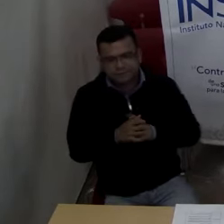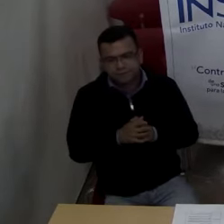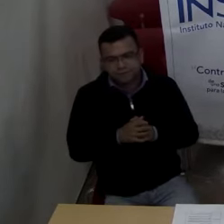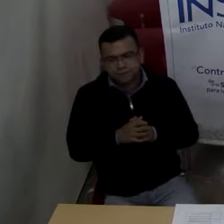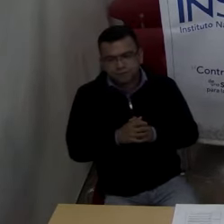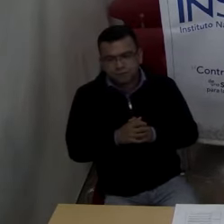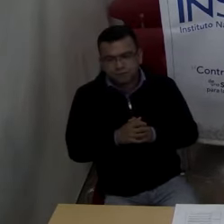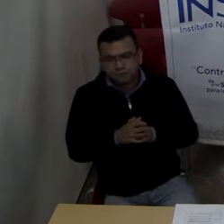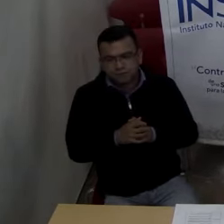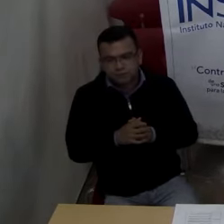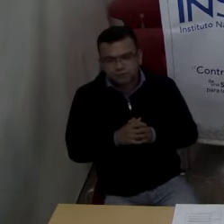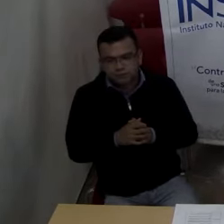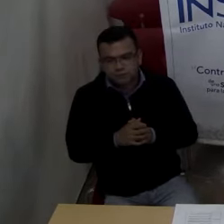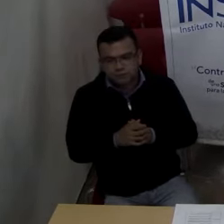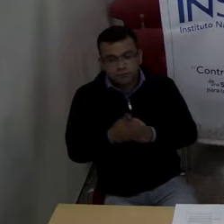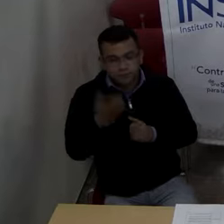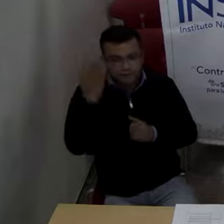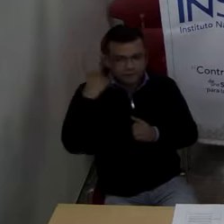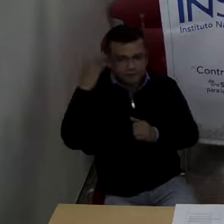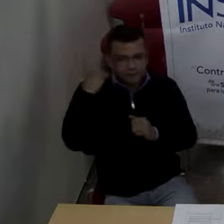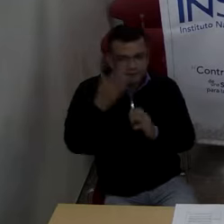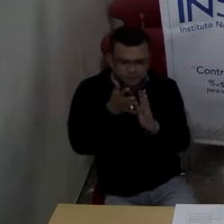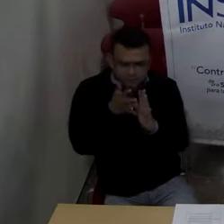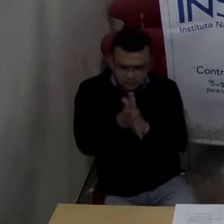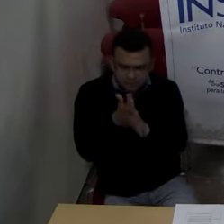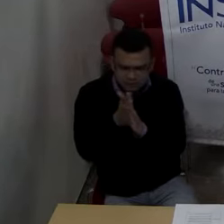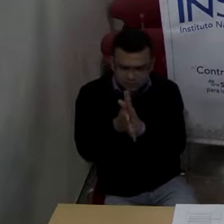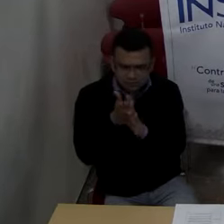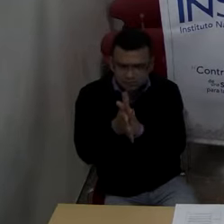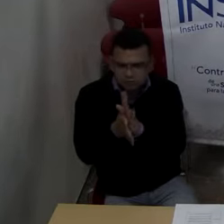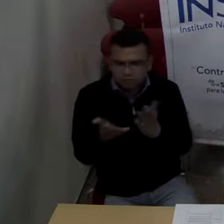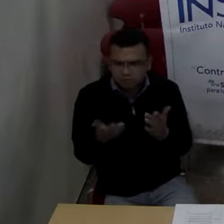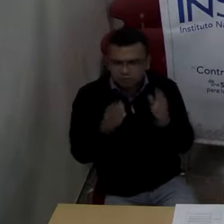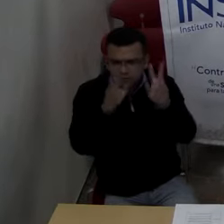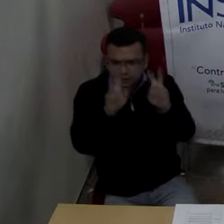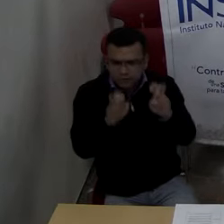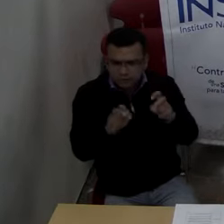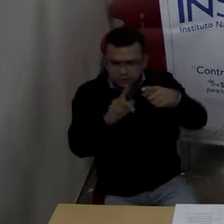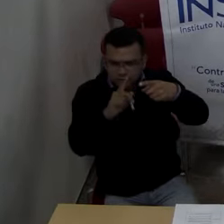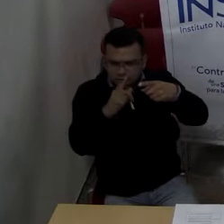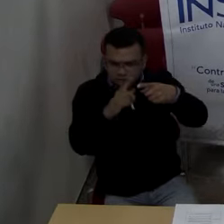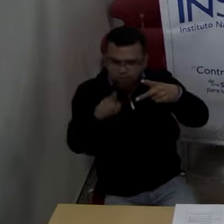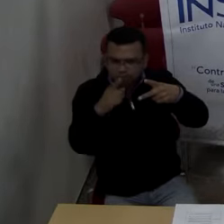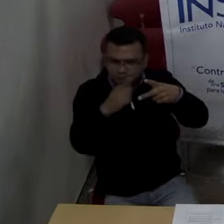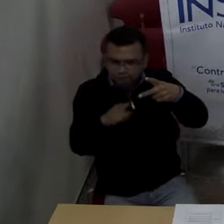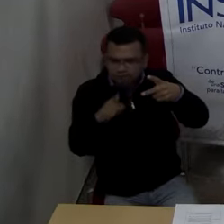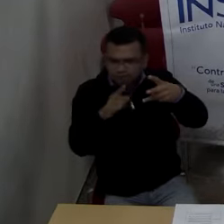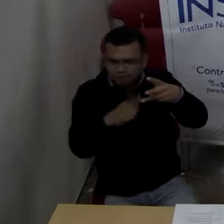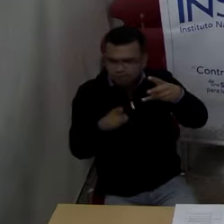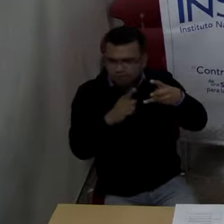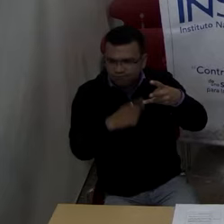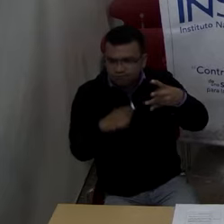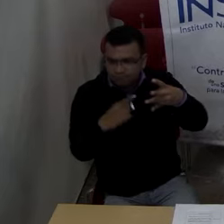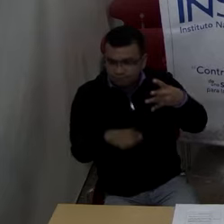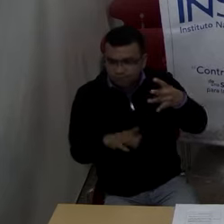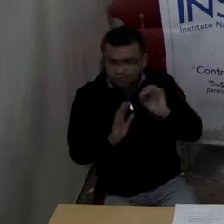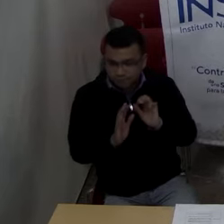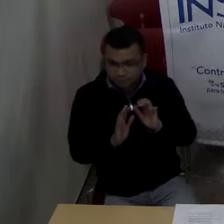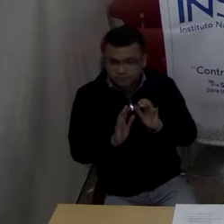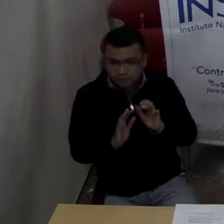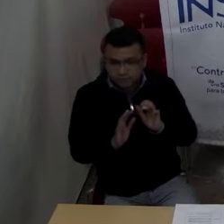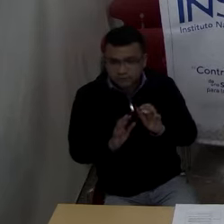Las sesiones que hemos tenido anteriormente han cubierto varios temas. En el tema o en el área